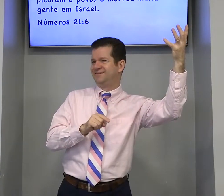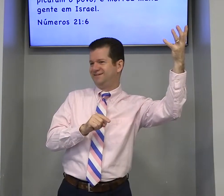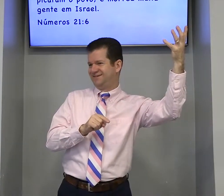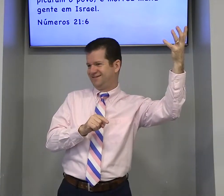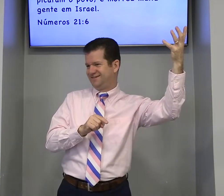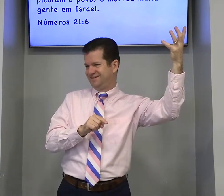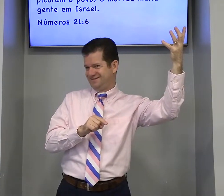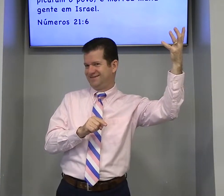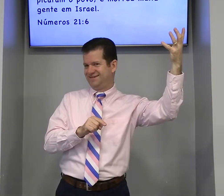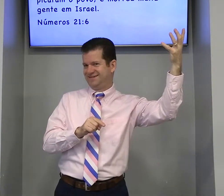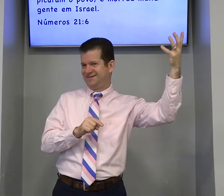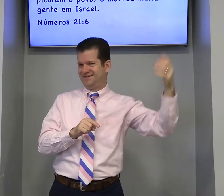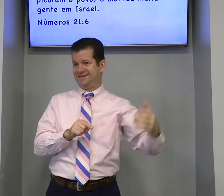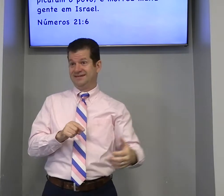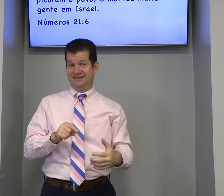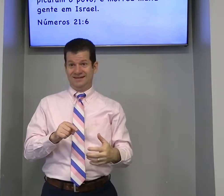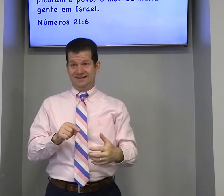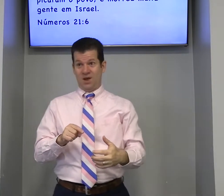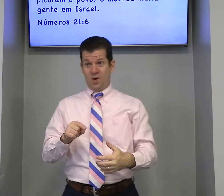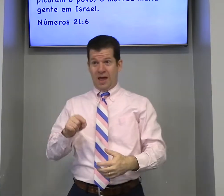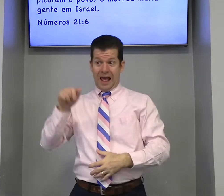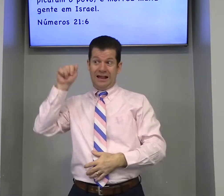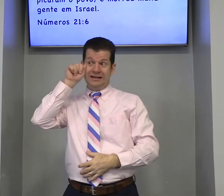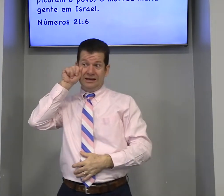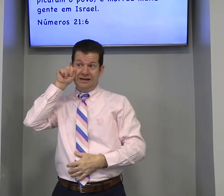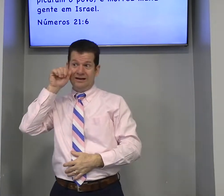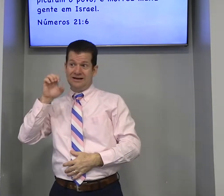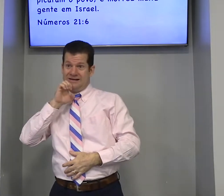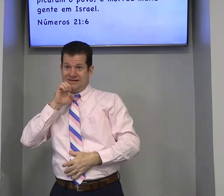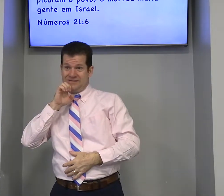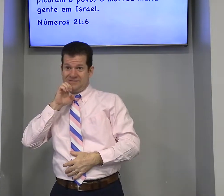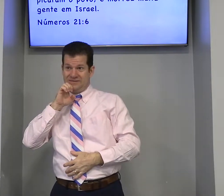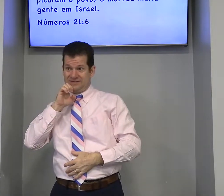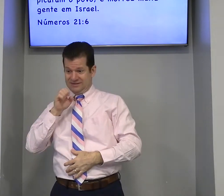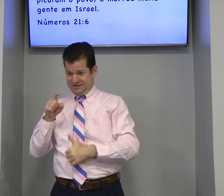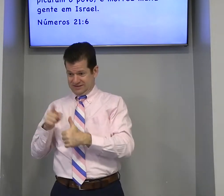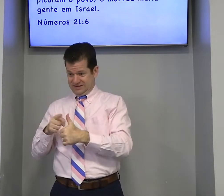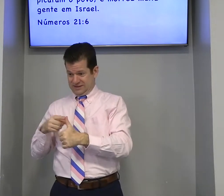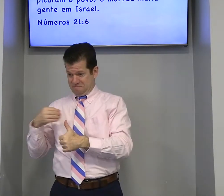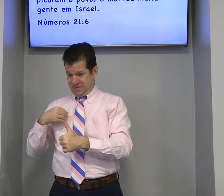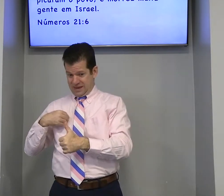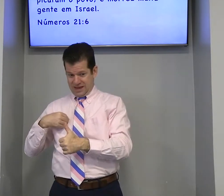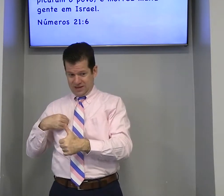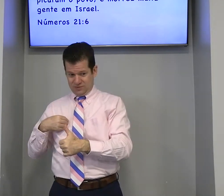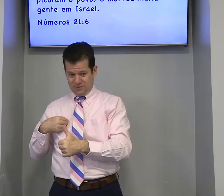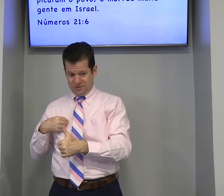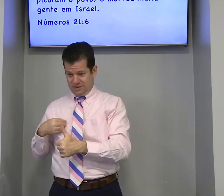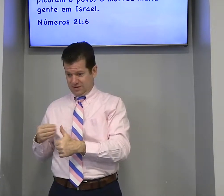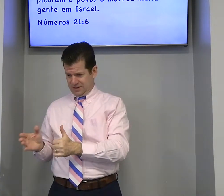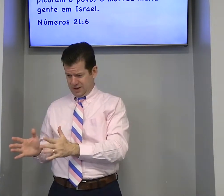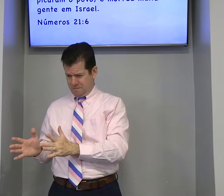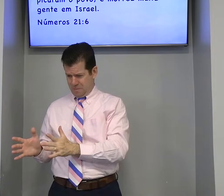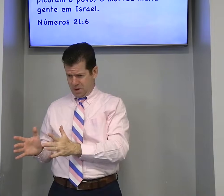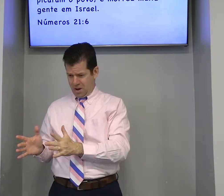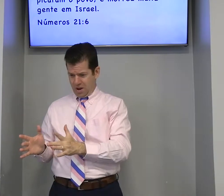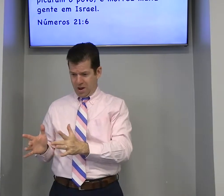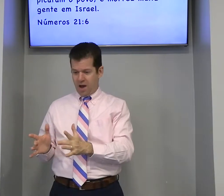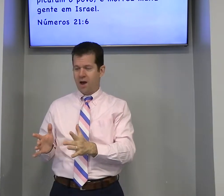Começando com Adão e Eva, entrou o pecado no mundo. E até esse tempo de Israel, o povo vivia em